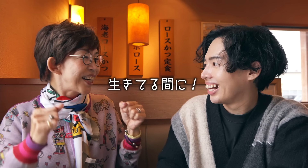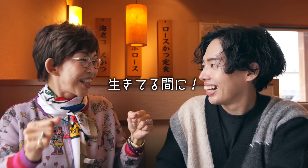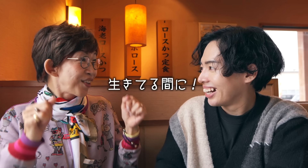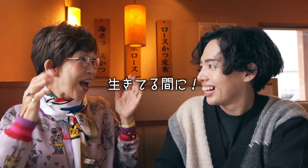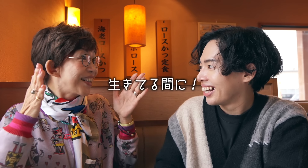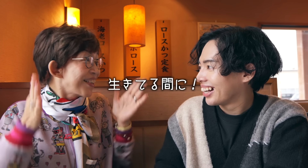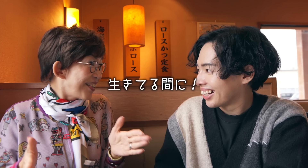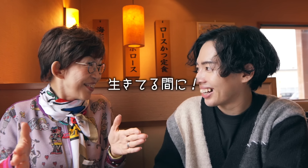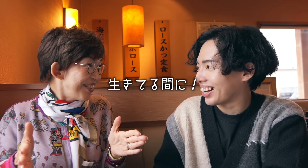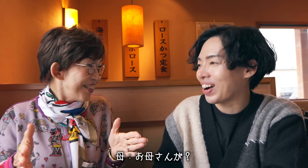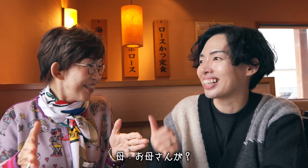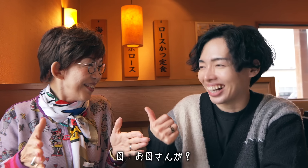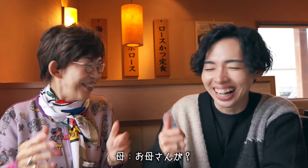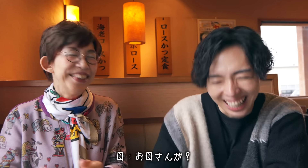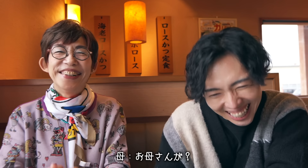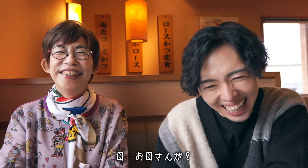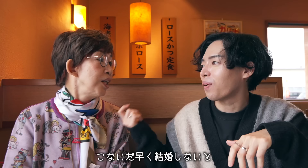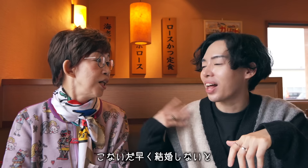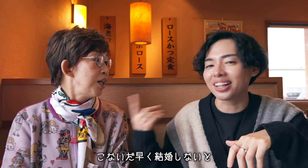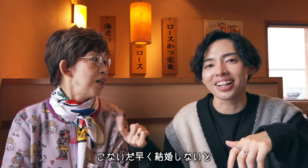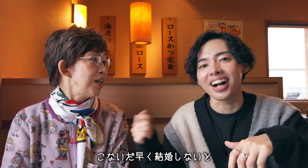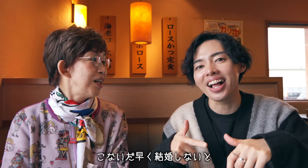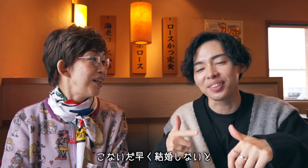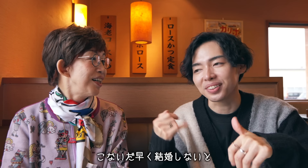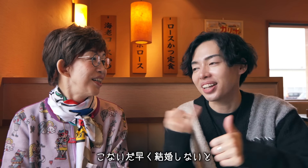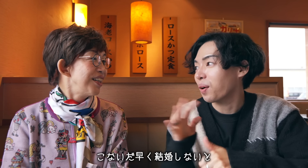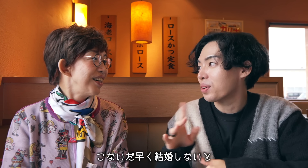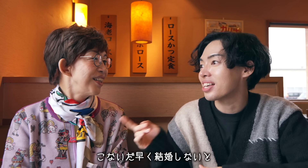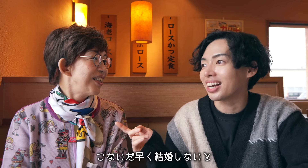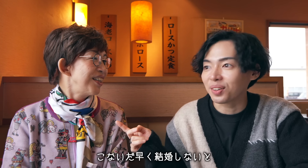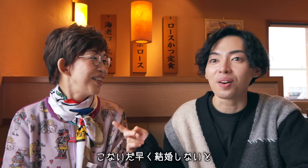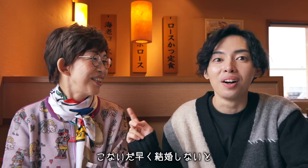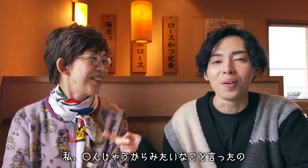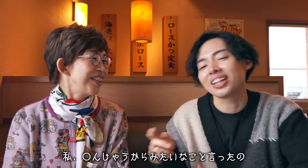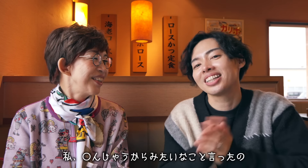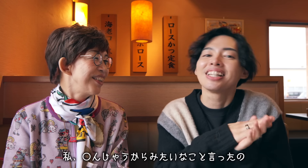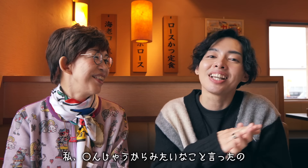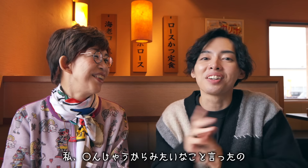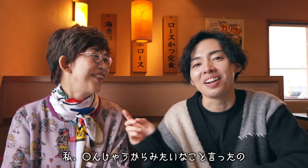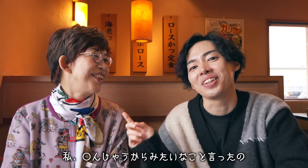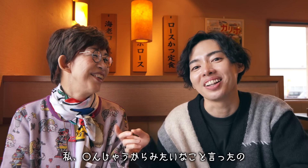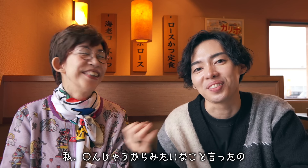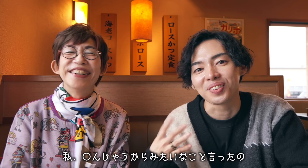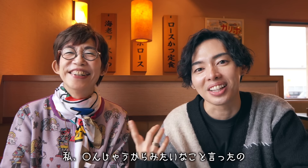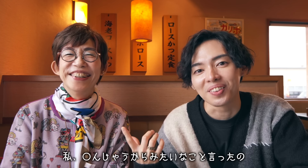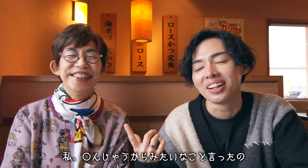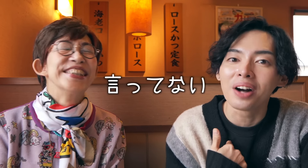母ちゃんが、なんか早く結婚しないと私死んじゃうからみたいなこと言ったの。 なんで